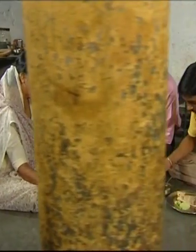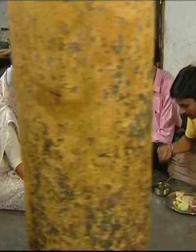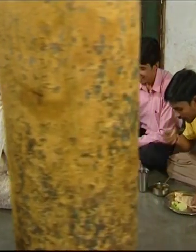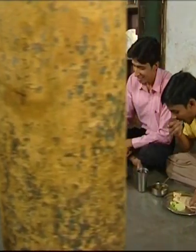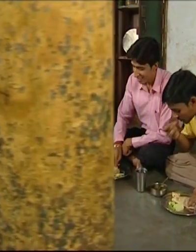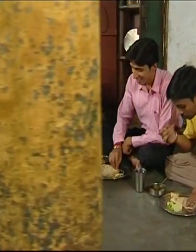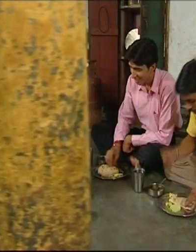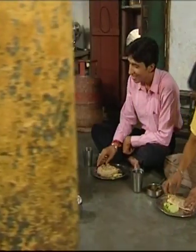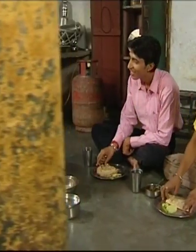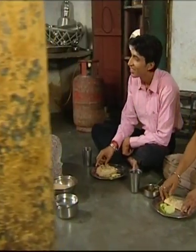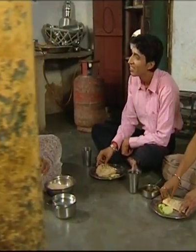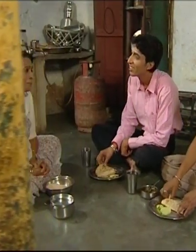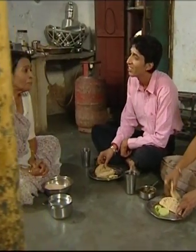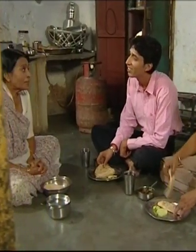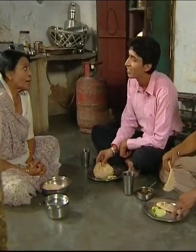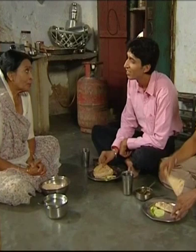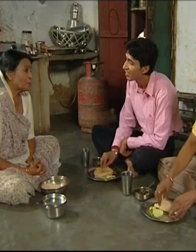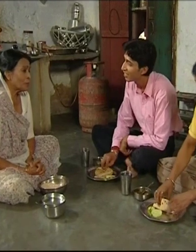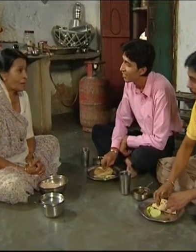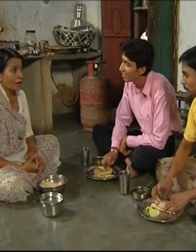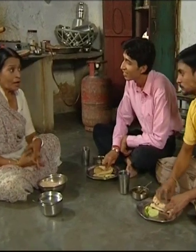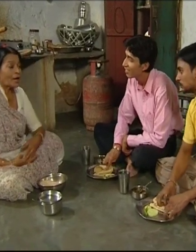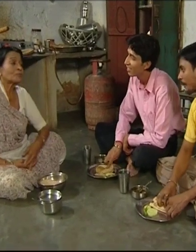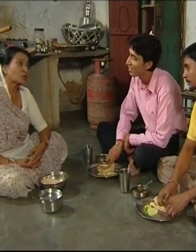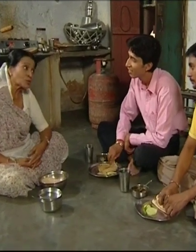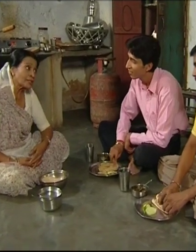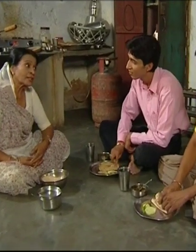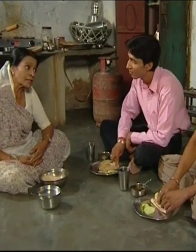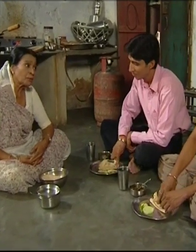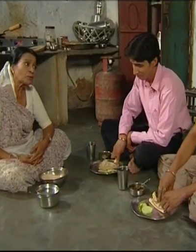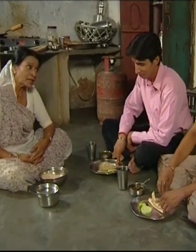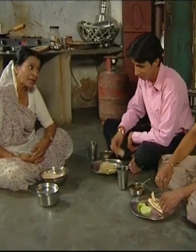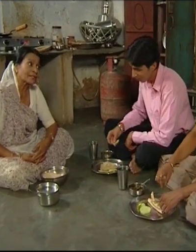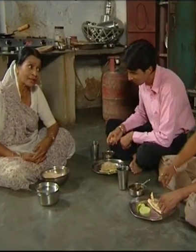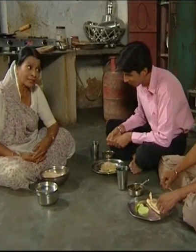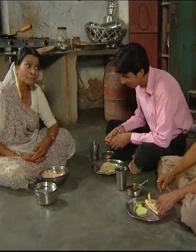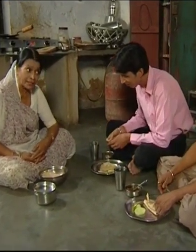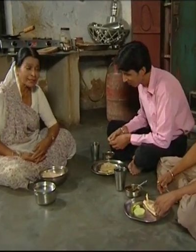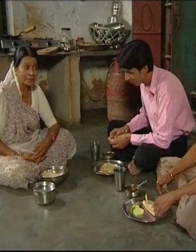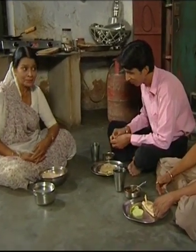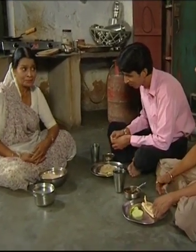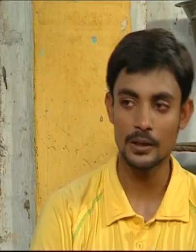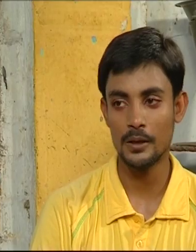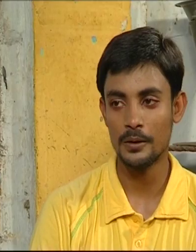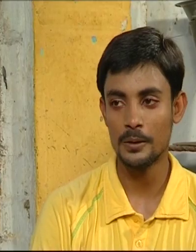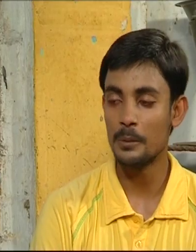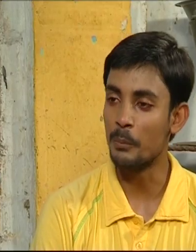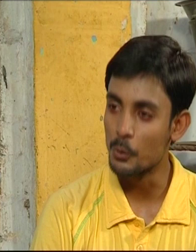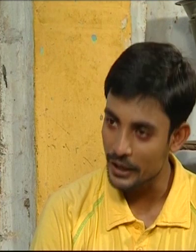हूँ बेटा, पर क्या करूँ, अब तो सुरिंदर की बहू ही आकर के आराम देगी। बहू क्या ऐसे